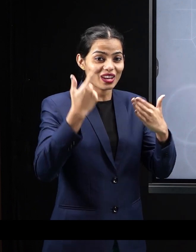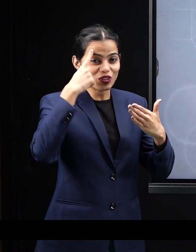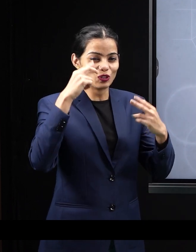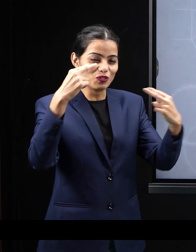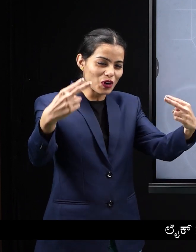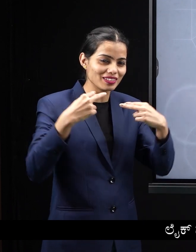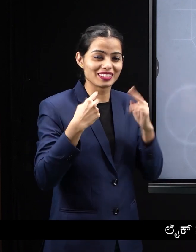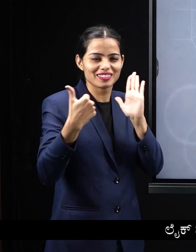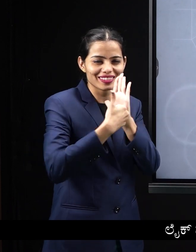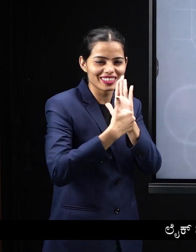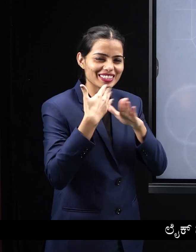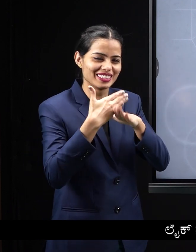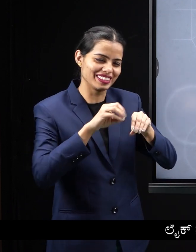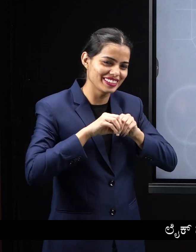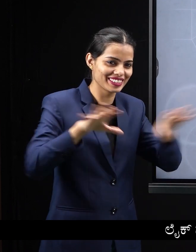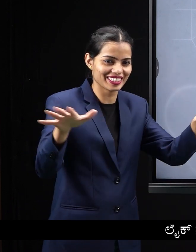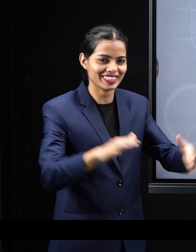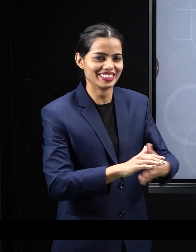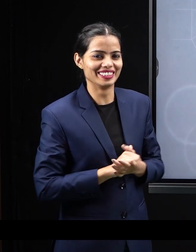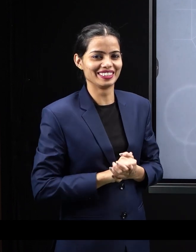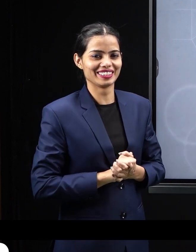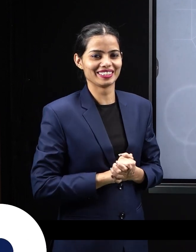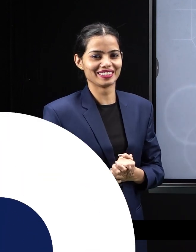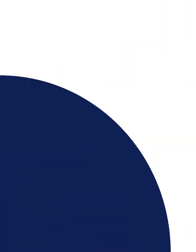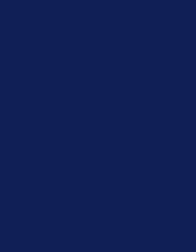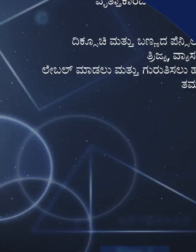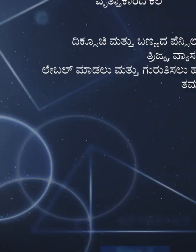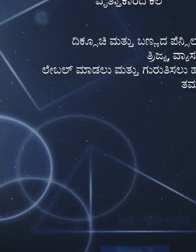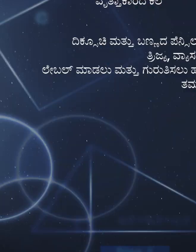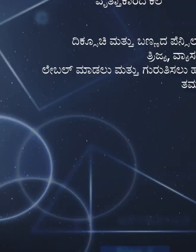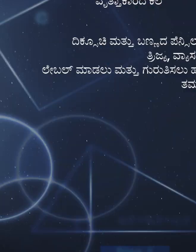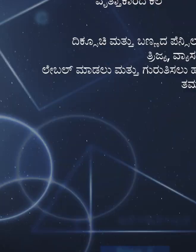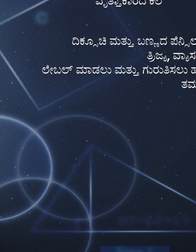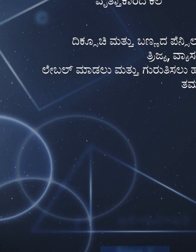ವೀಕ್ಷಿಸಿದ್ದಕ್ಕಾಗಿ ವಂದನೆಗಳು. ಲೈಕ್ ಮಾಡಿ, ಶೇರ್ ಮಾಡಿ ಮತ್ತು ಚಂದಾದಾರರಾಗಿ.